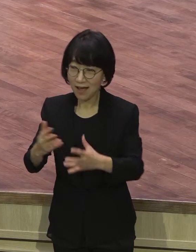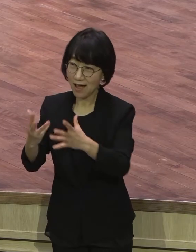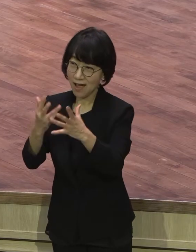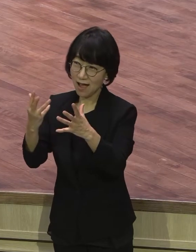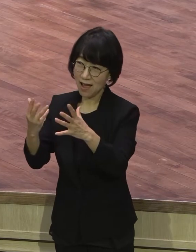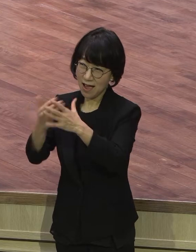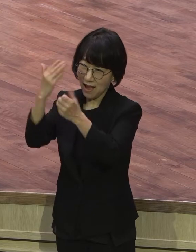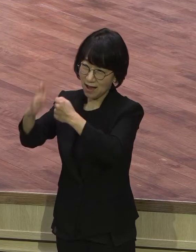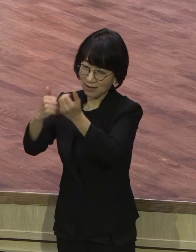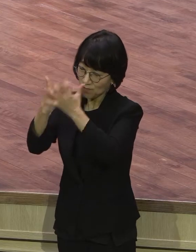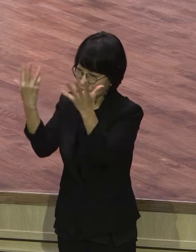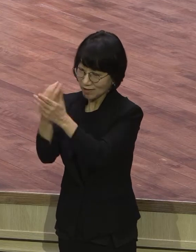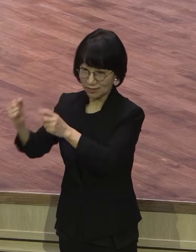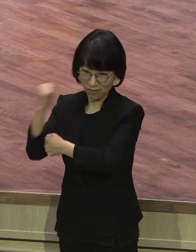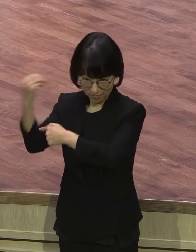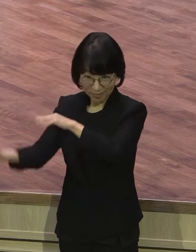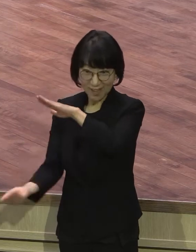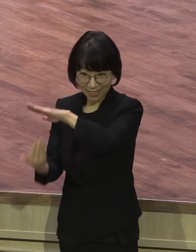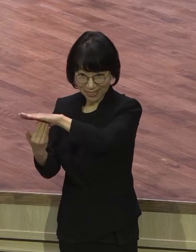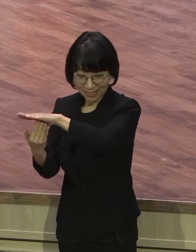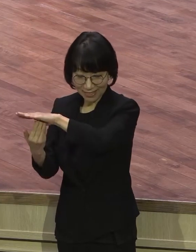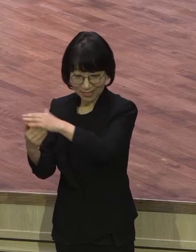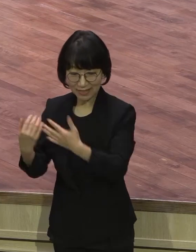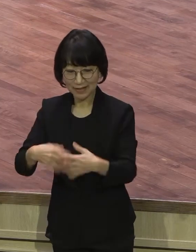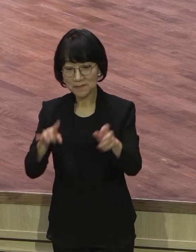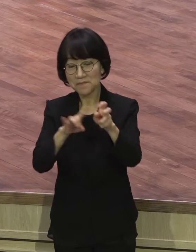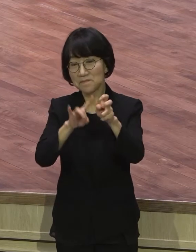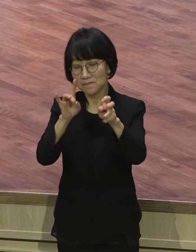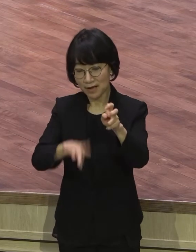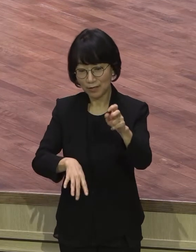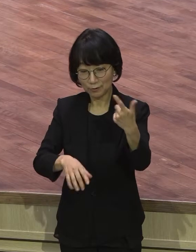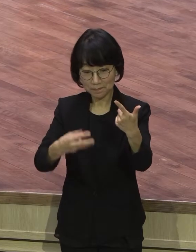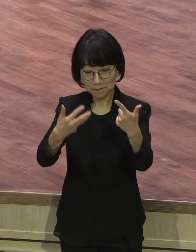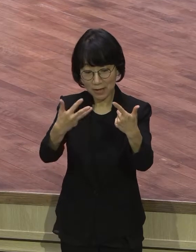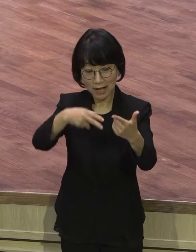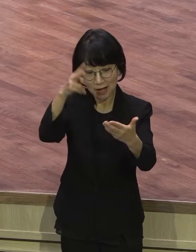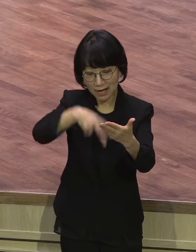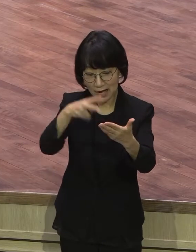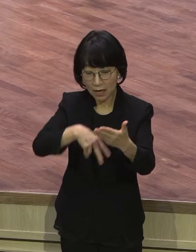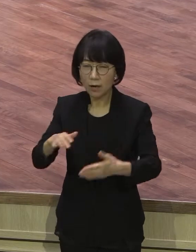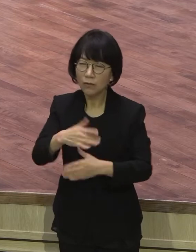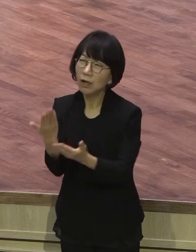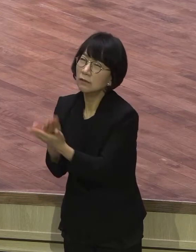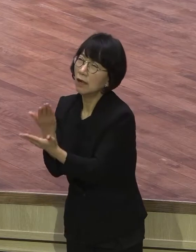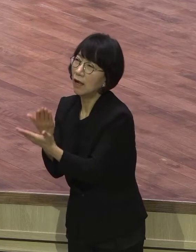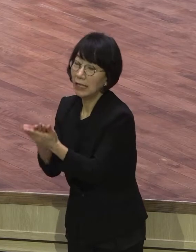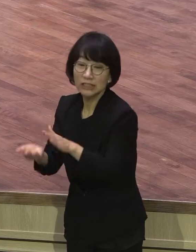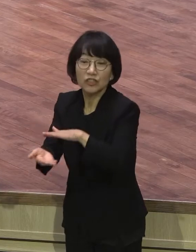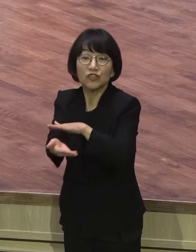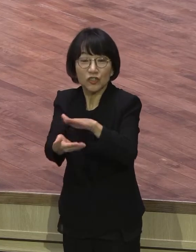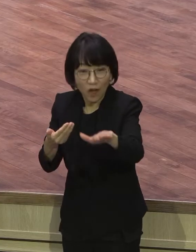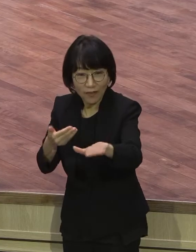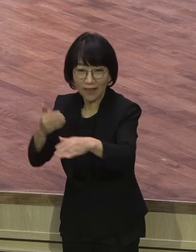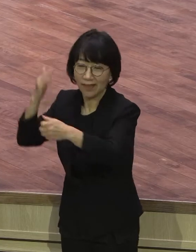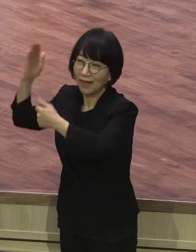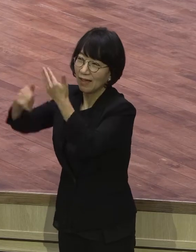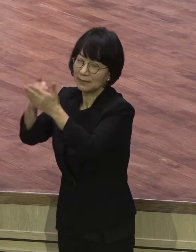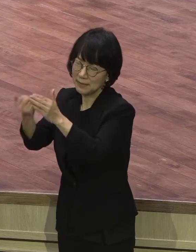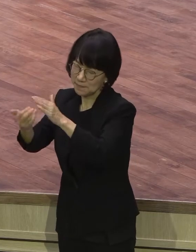전지전능하신데. 마태복음 6장 8절에 보면 구하기 전에 너에게 있어야 할 것을 하나님 너희 아버지께서